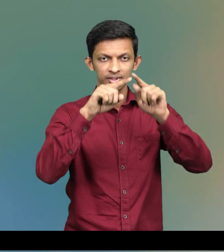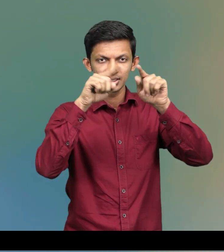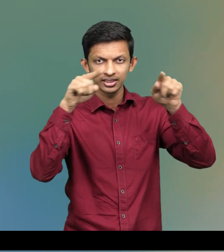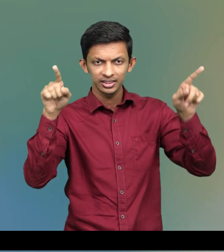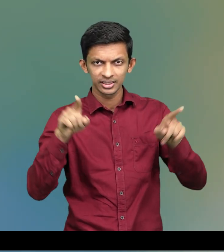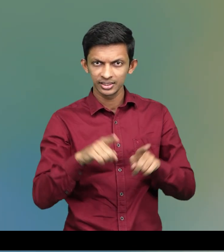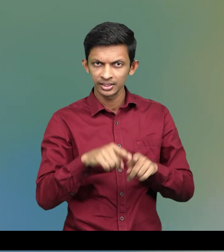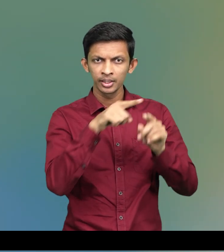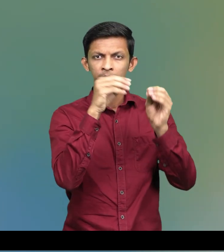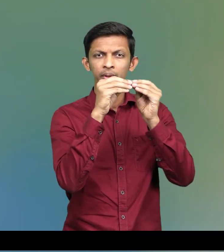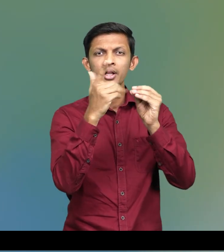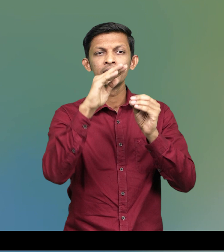బ్రహ్మపుత్ర వ్యవస్థ.